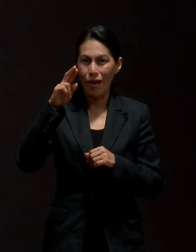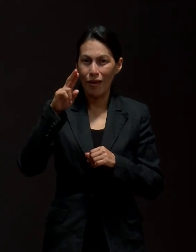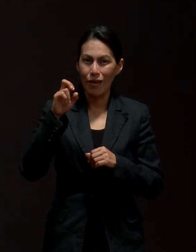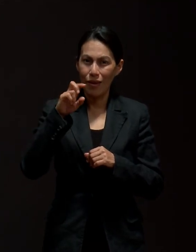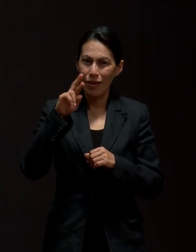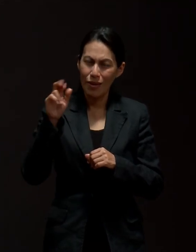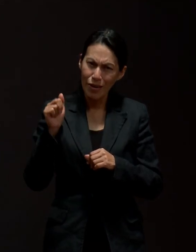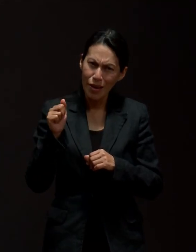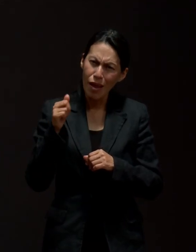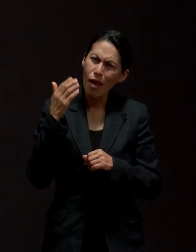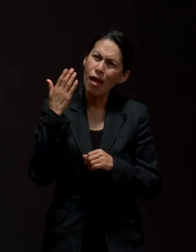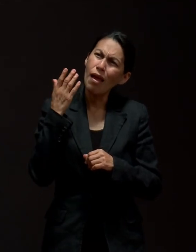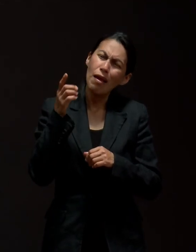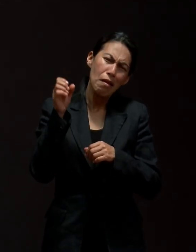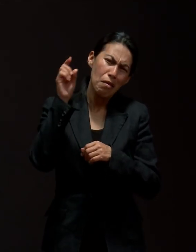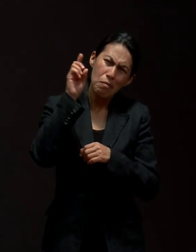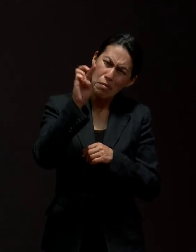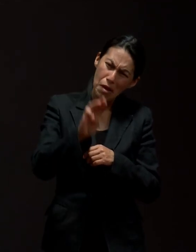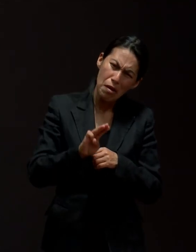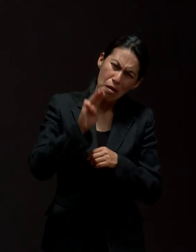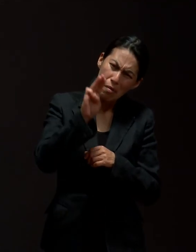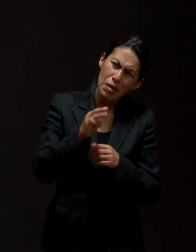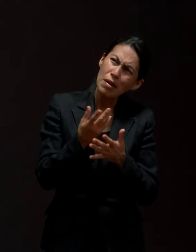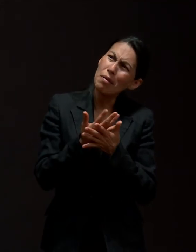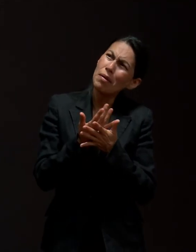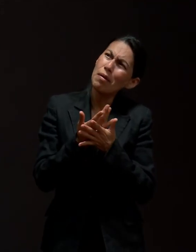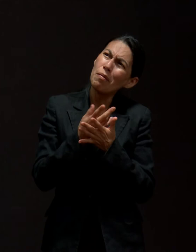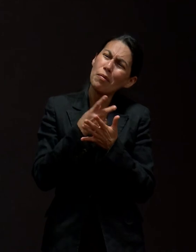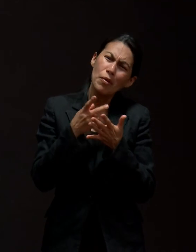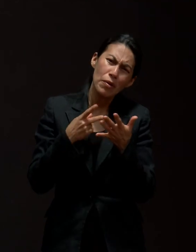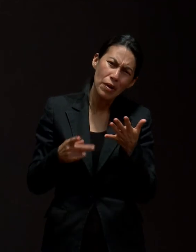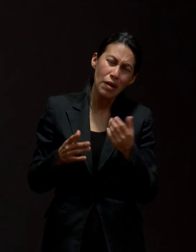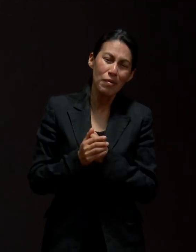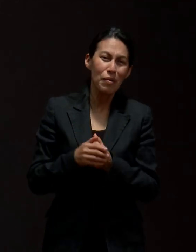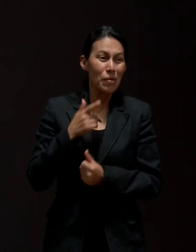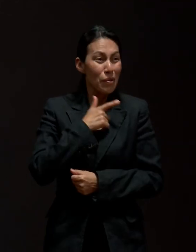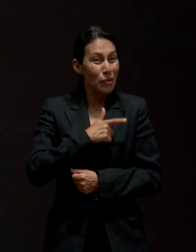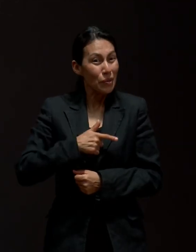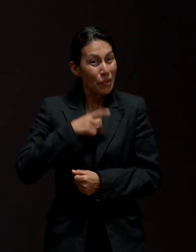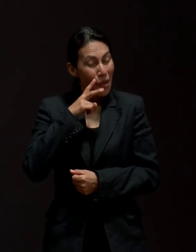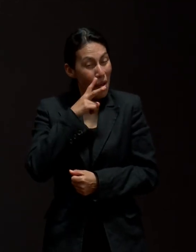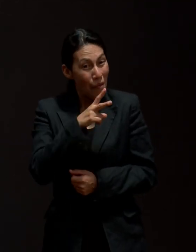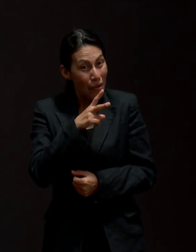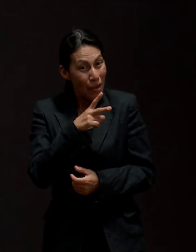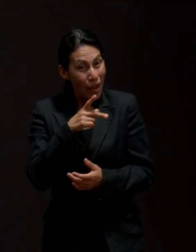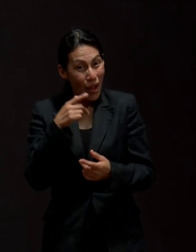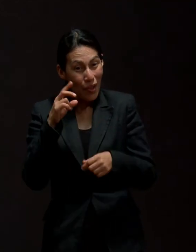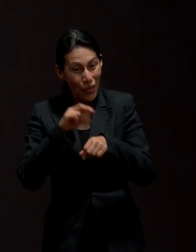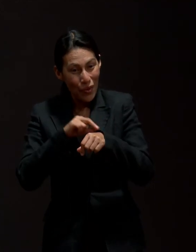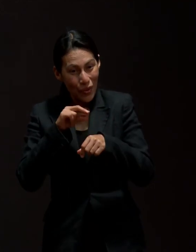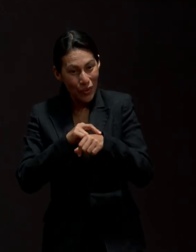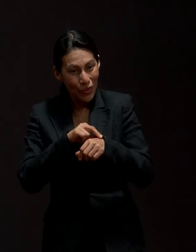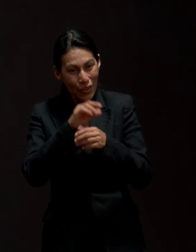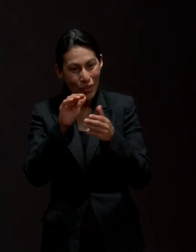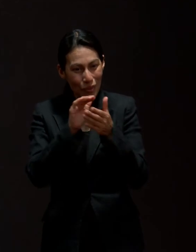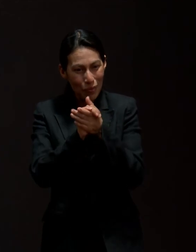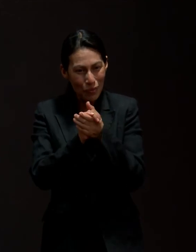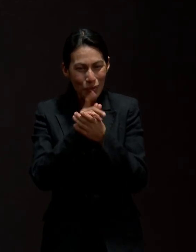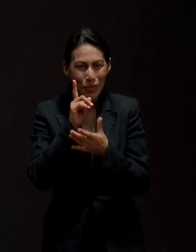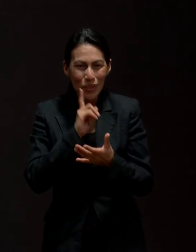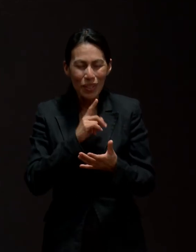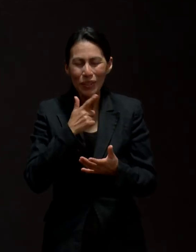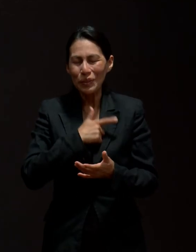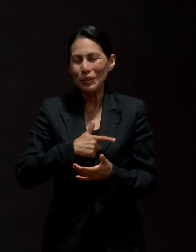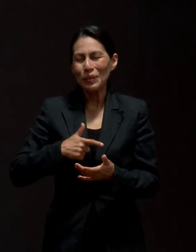Amén. Compártelo con otros. Me gustó ver al doctor García Marenco y esposa. Dios